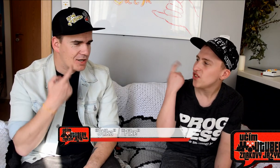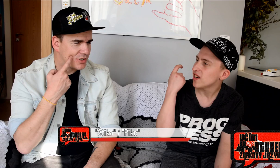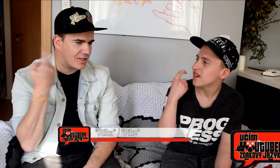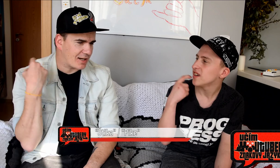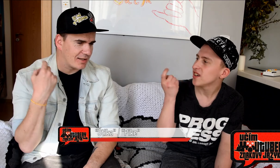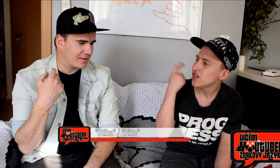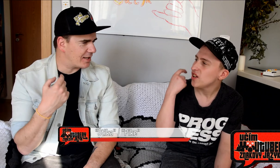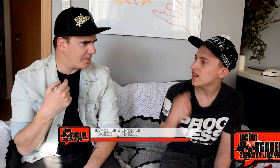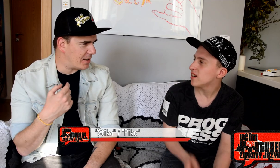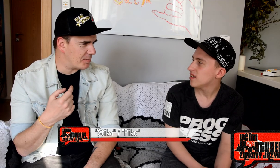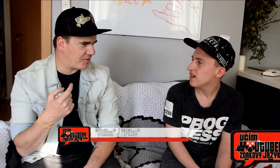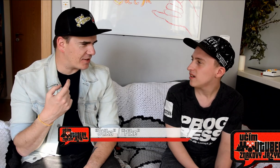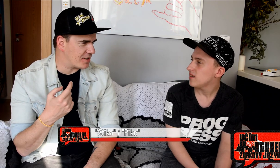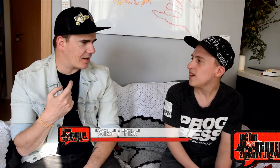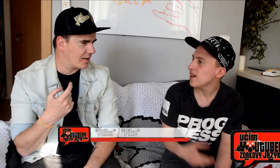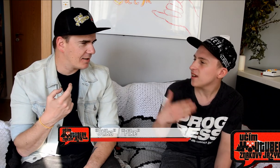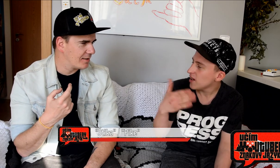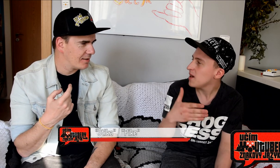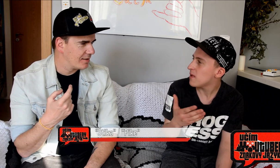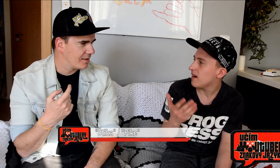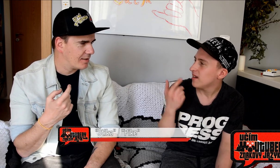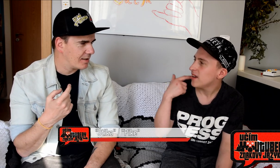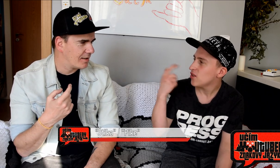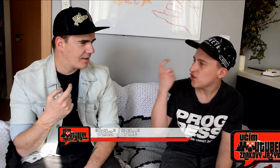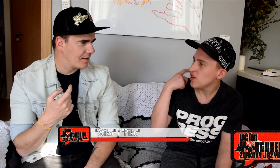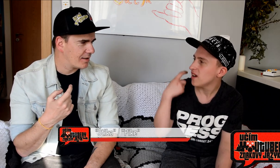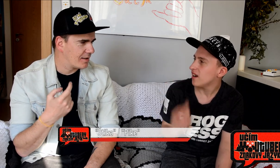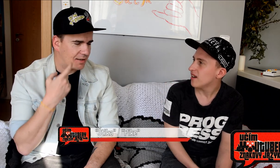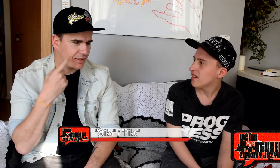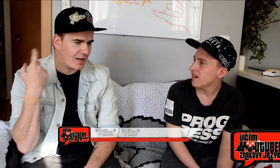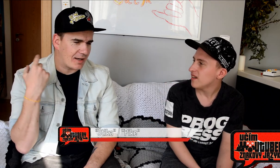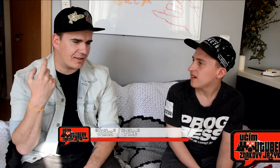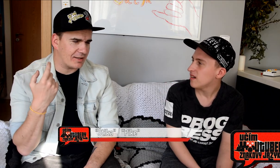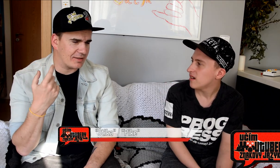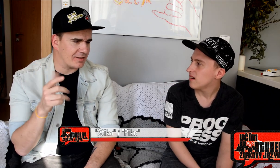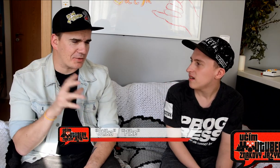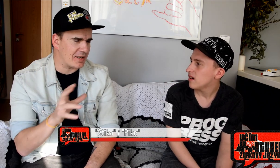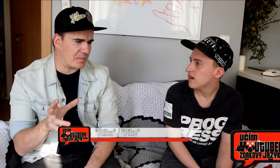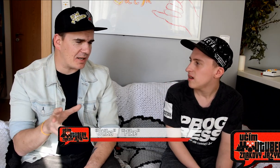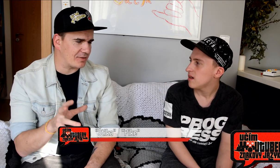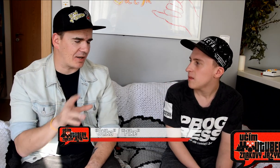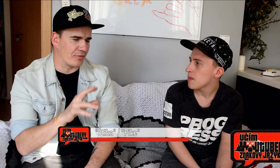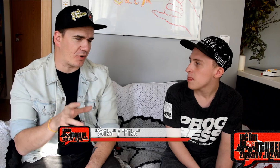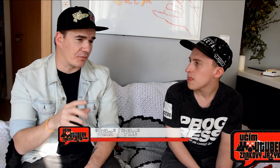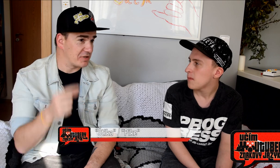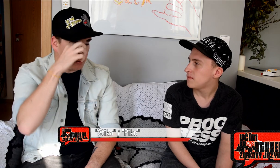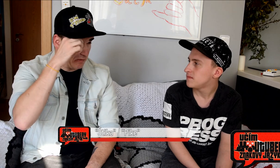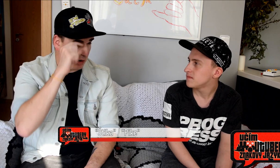Štika. Štika. To je ryba nebo fakt štika? To je ryba, jako štika. Jo, a druhé ryby nejsou jako vokoun, třeba